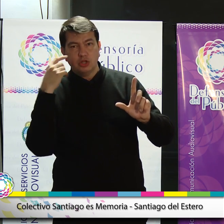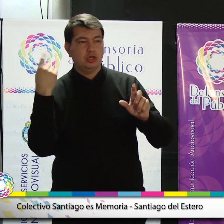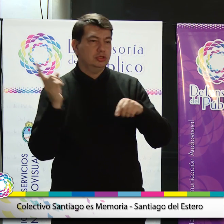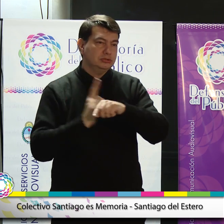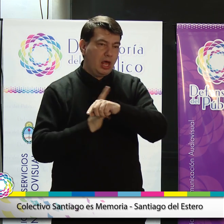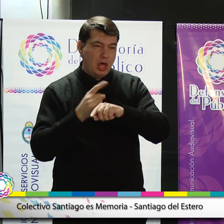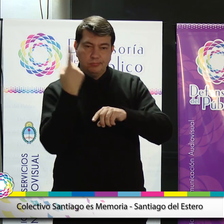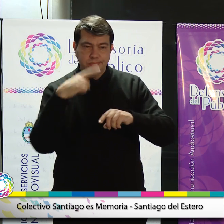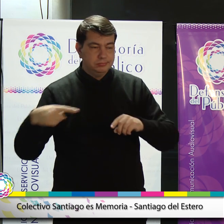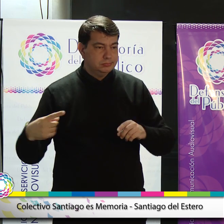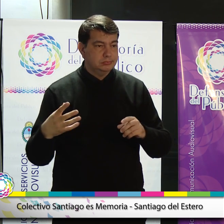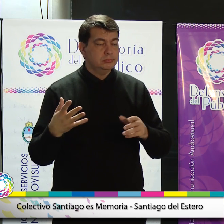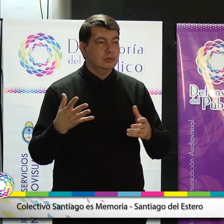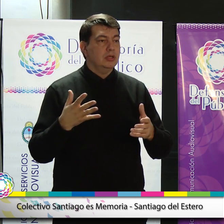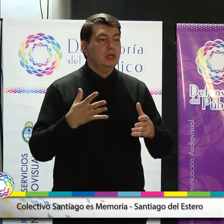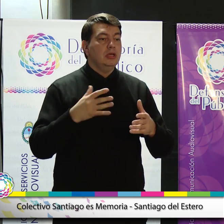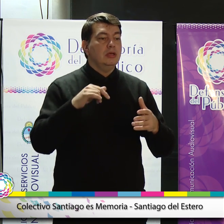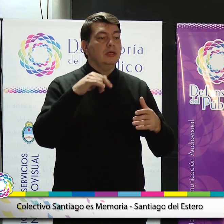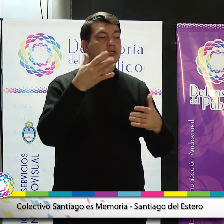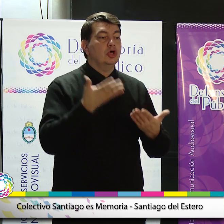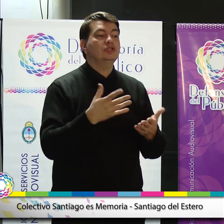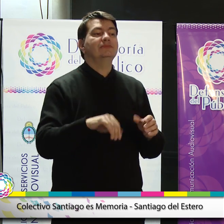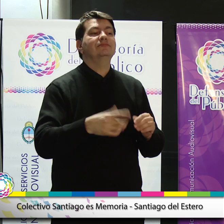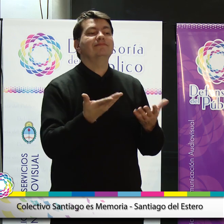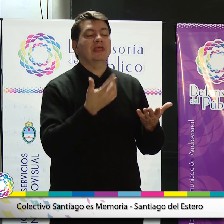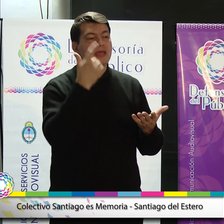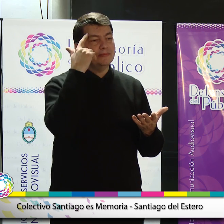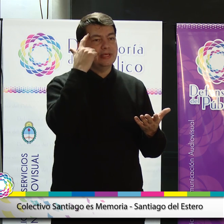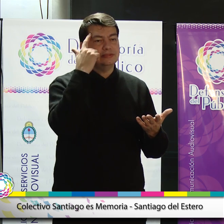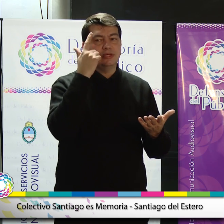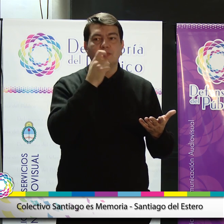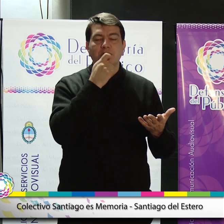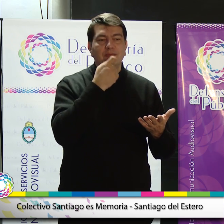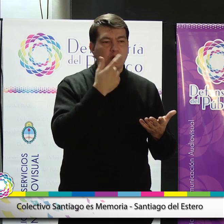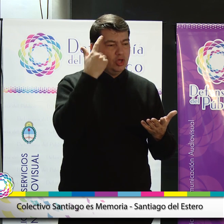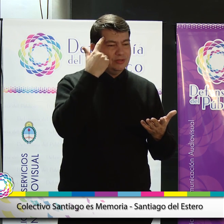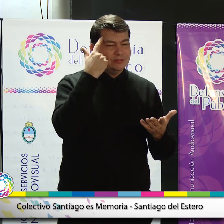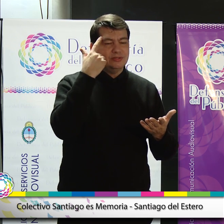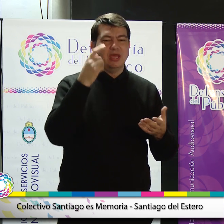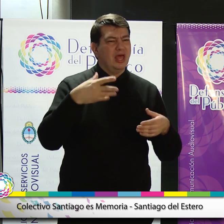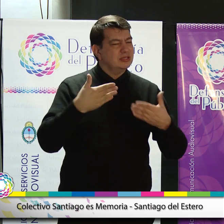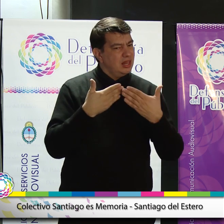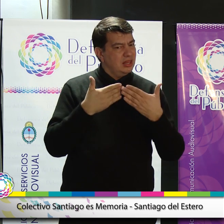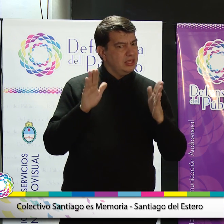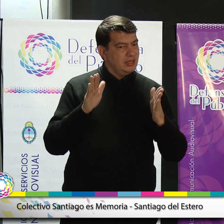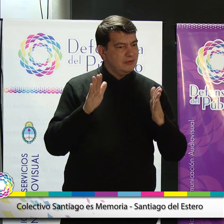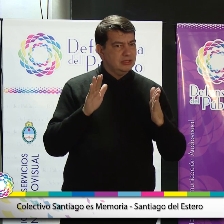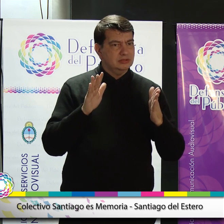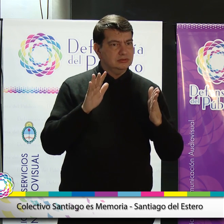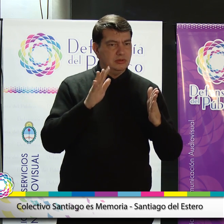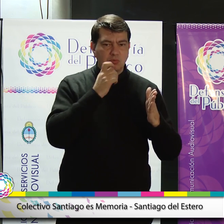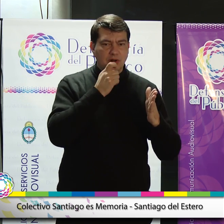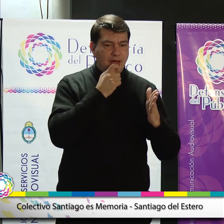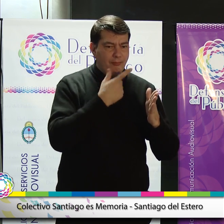pero queremos que el criterio de la mercantilización o de la lógica del libre mercado no sea el criterio para el